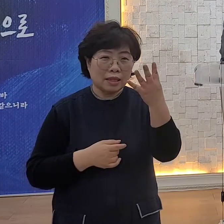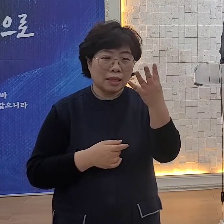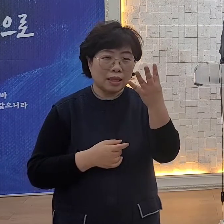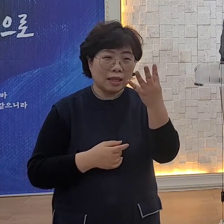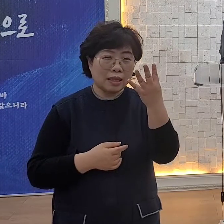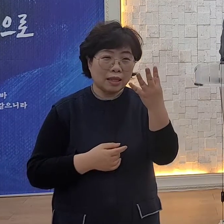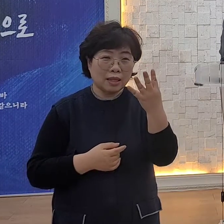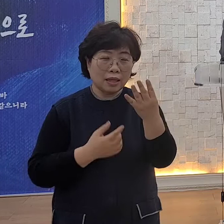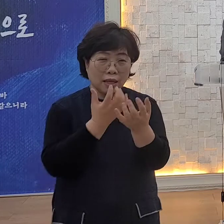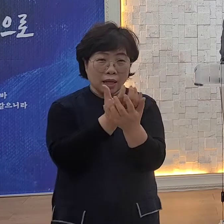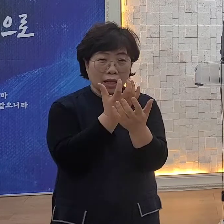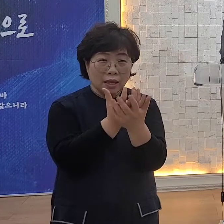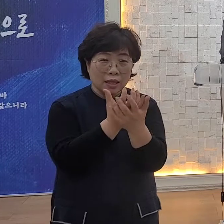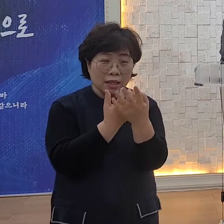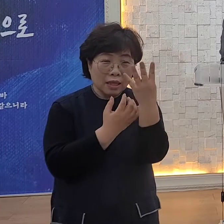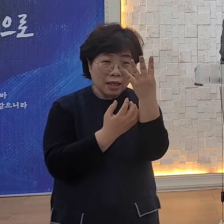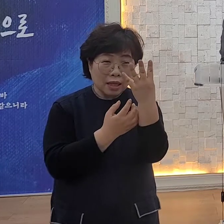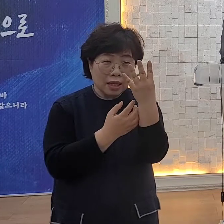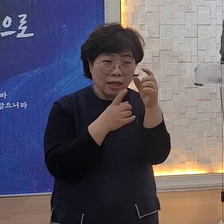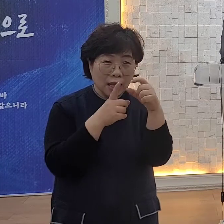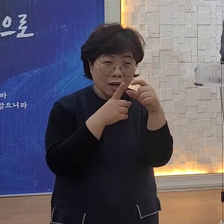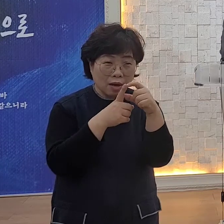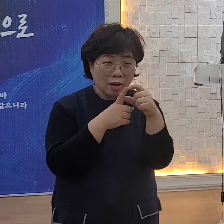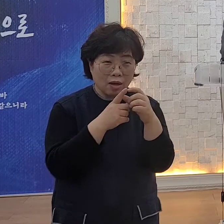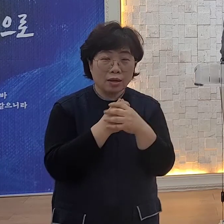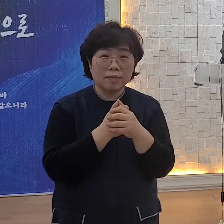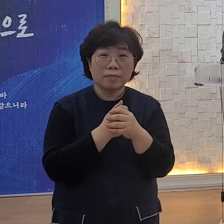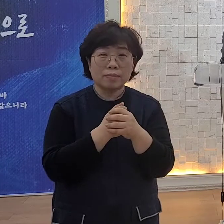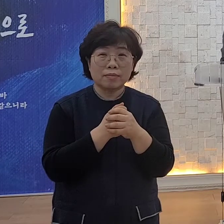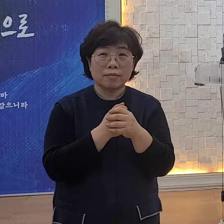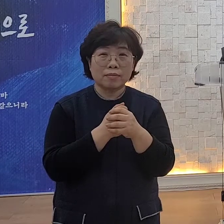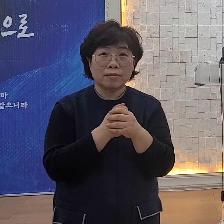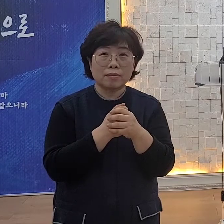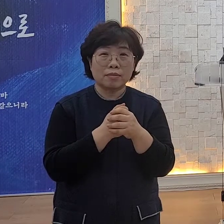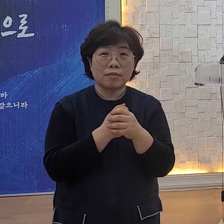혹시 이게 무슨 글자인 줄 아세요? 어르신들?